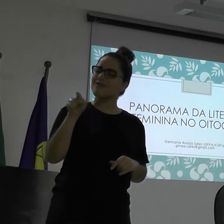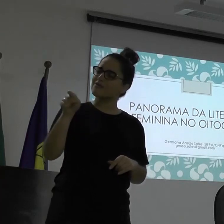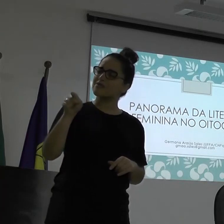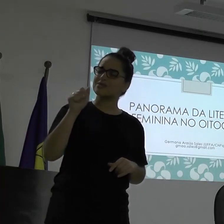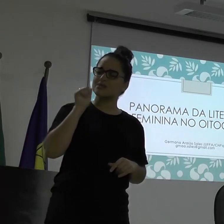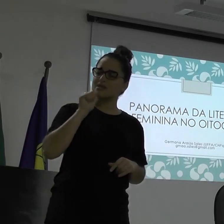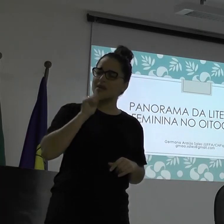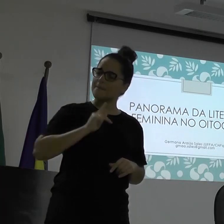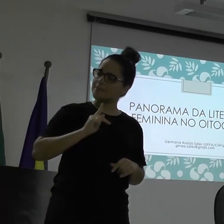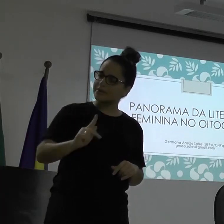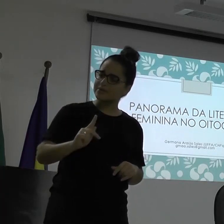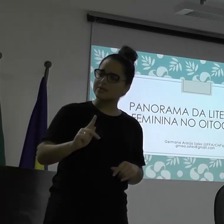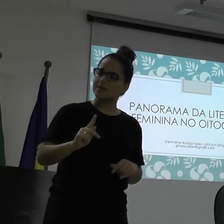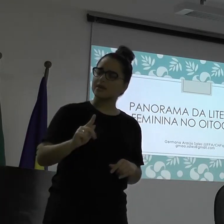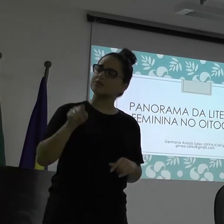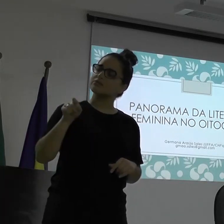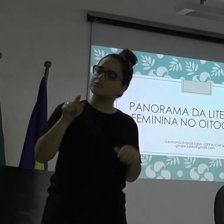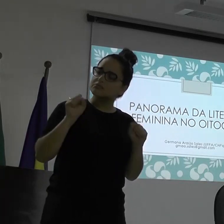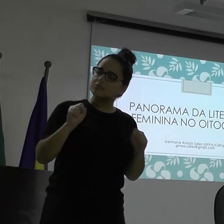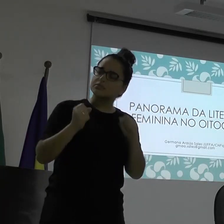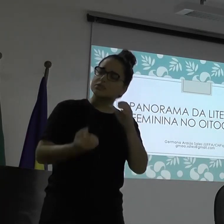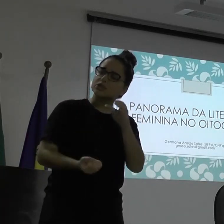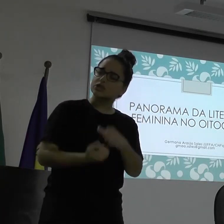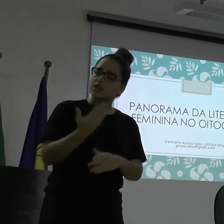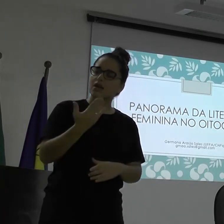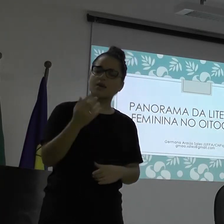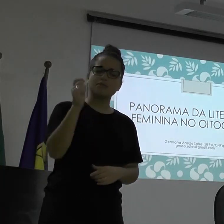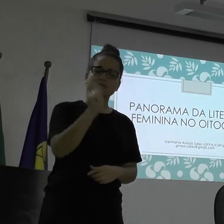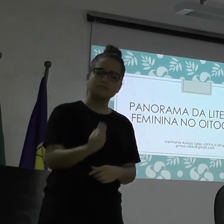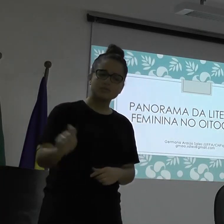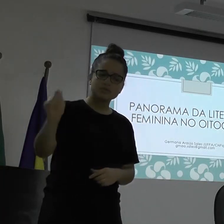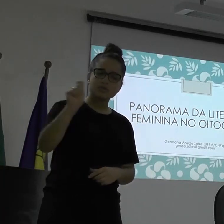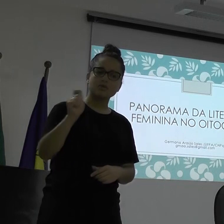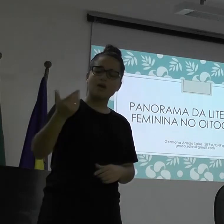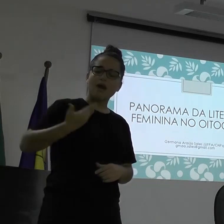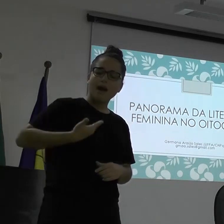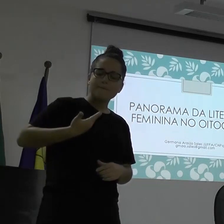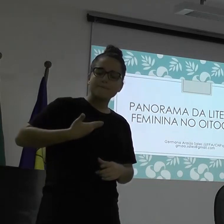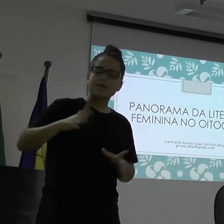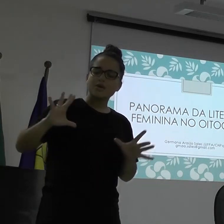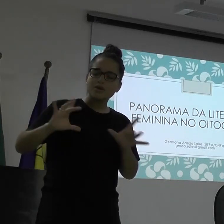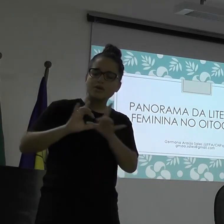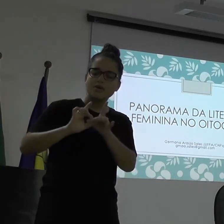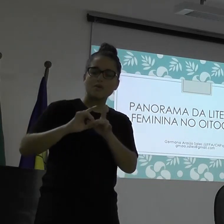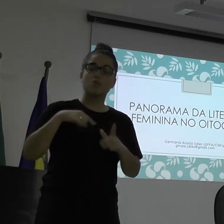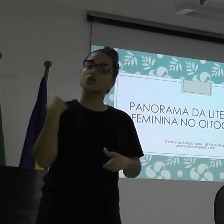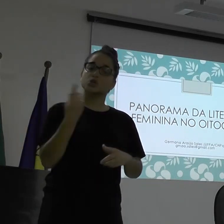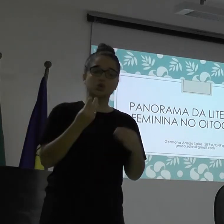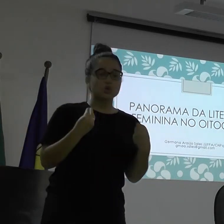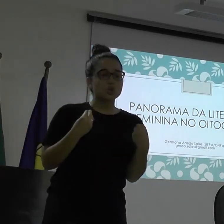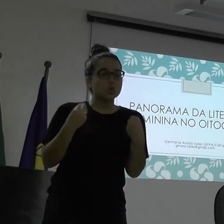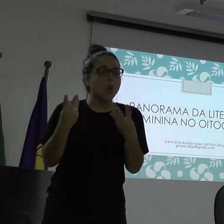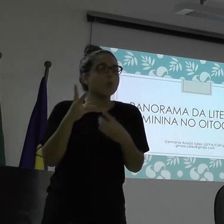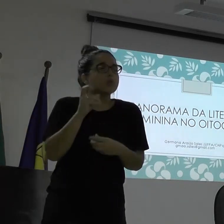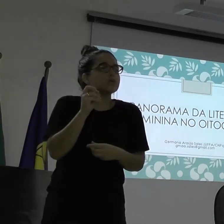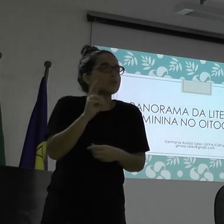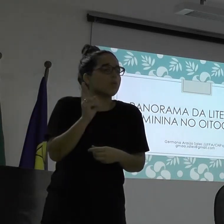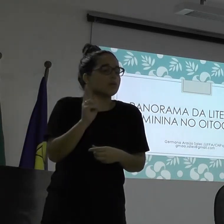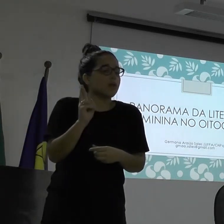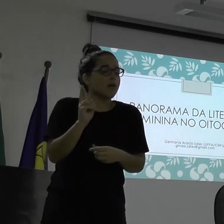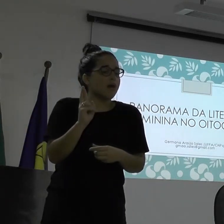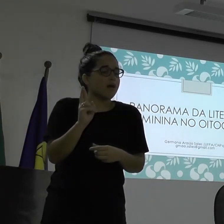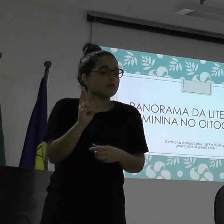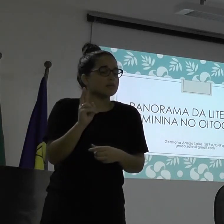da cátedra, não cria uma associação dos amigos do Grêmio? A gente doa R$50 por